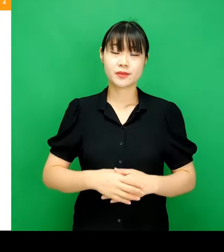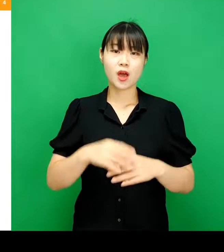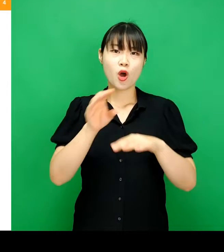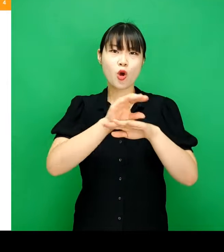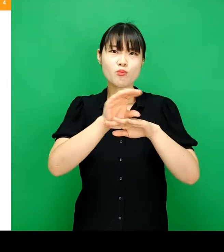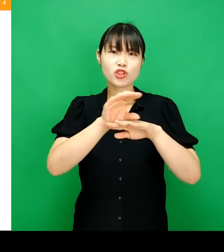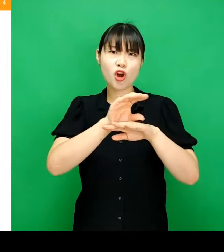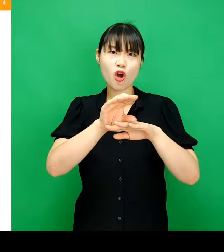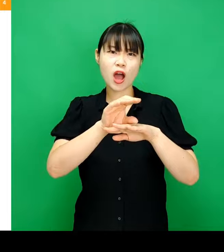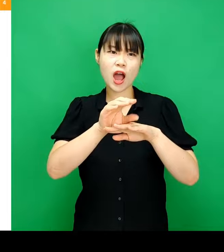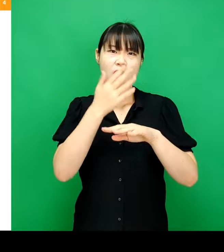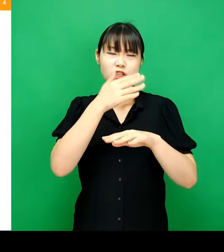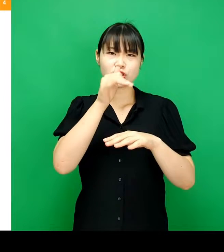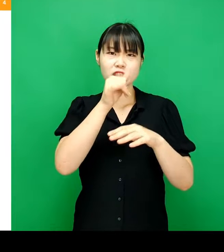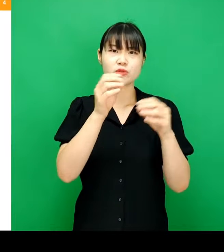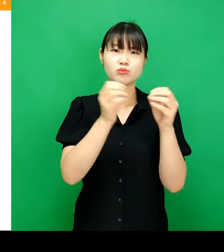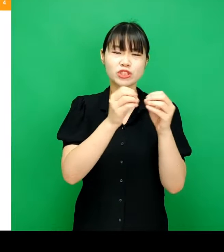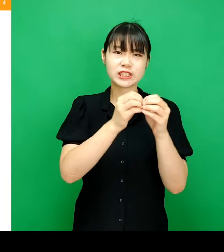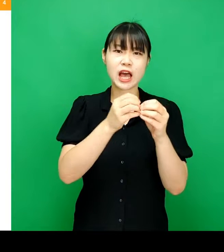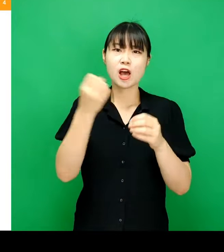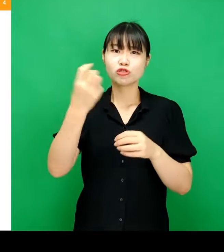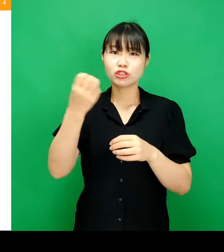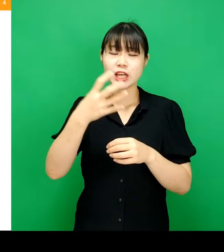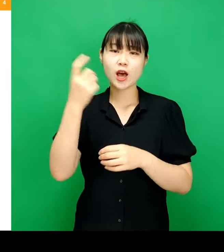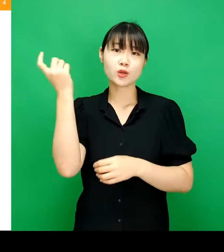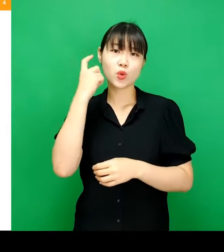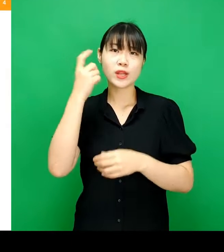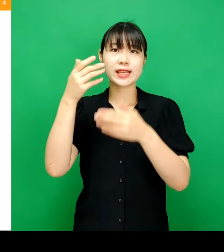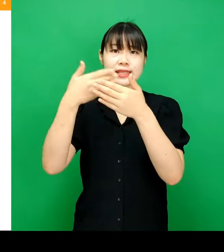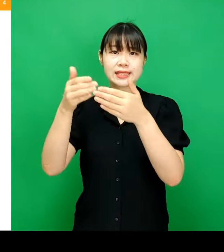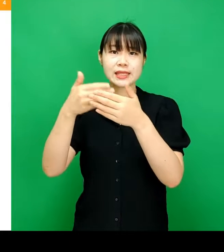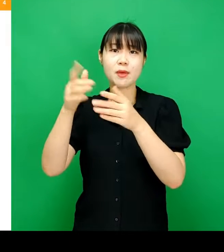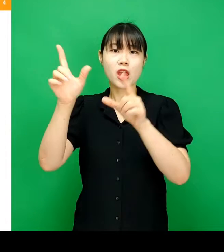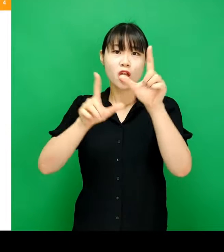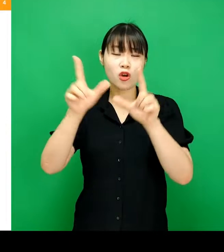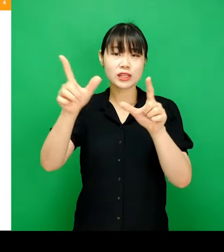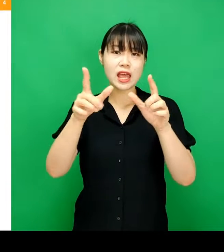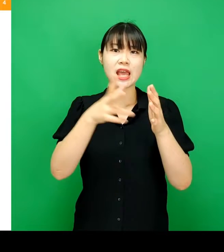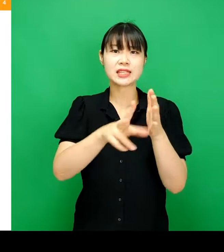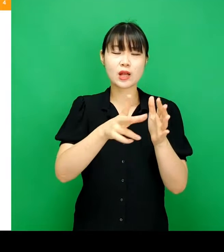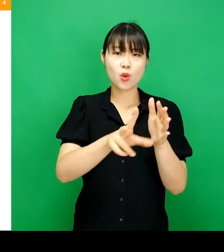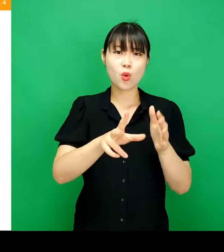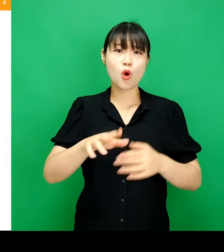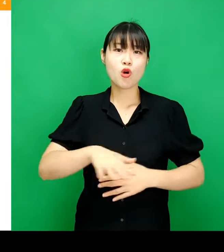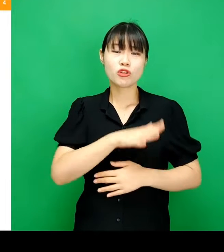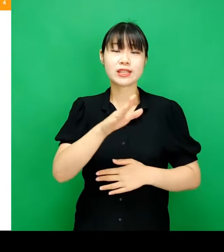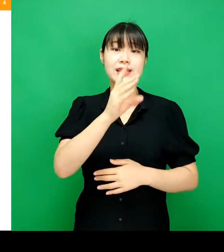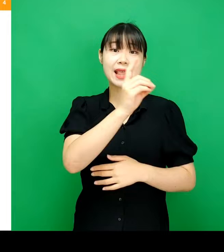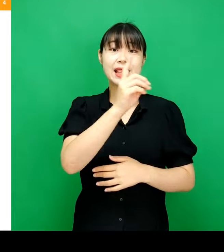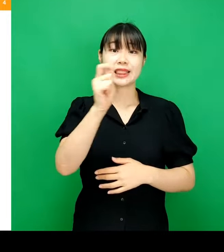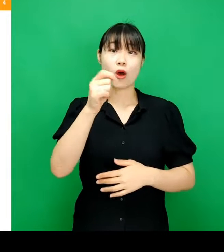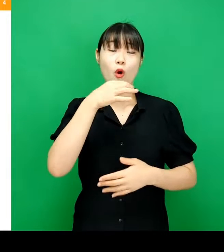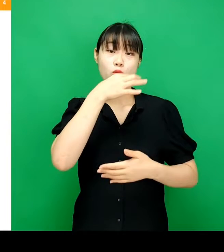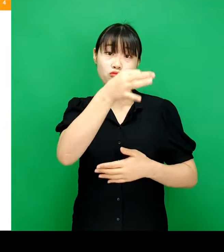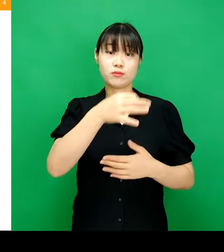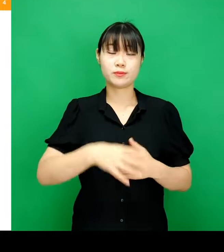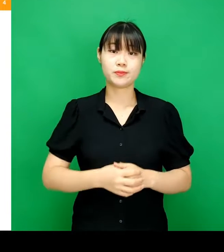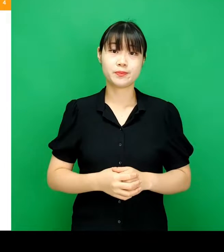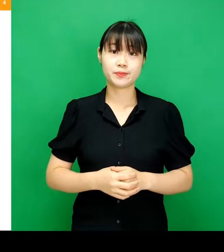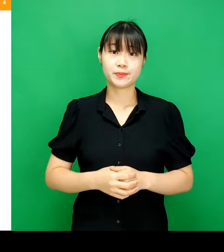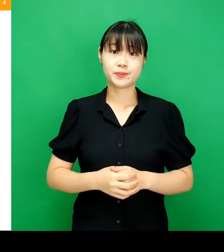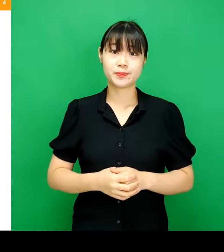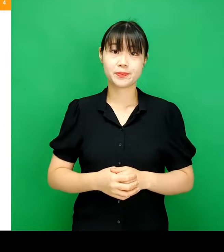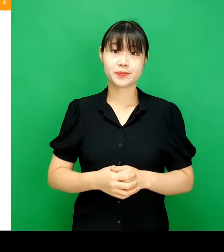알아봅니다. 컴퓨터가 처리할 수 있는 문자, 숫자, 소리, 그림 등의 형태로 된 자료들을 우리는